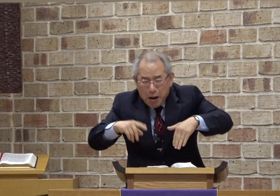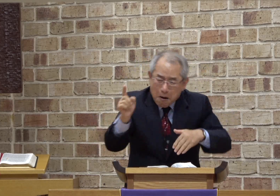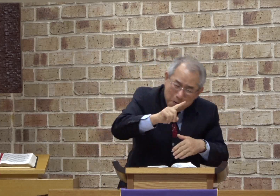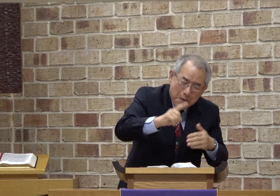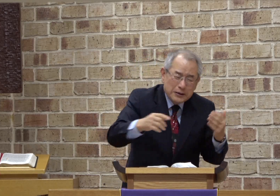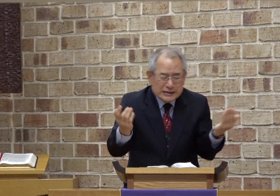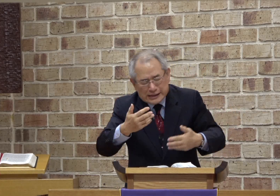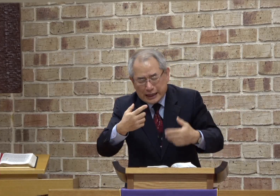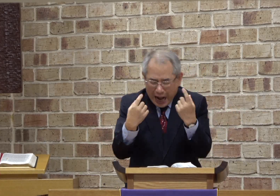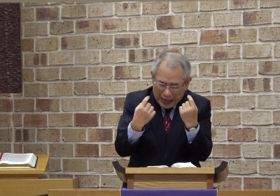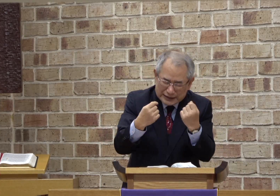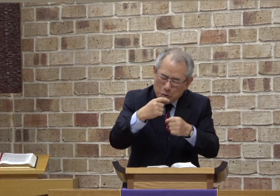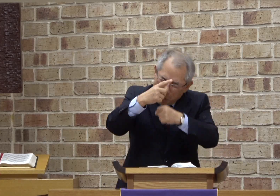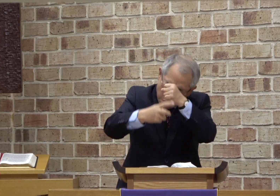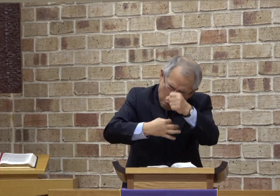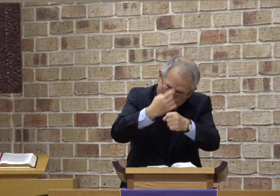총무원장. 아주 불교에서는 아주 높으신 분이에요.